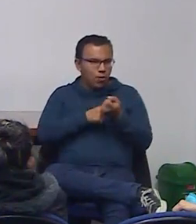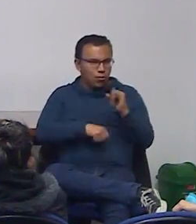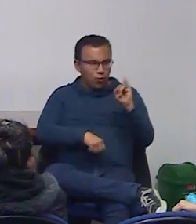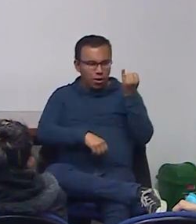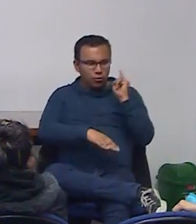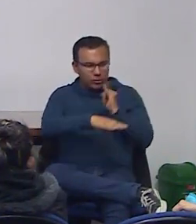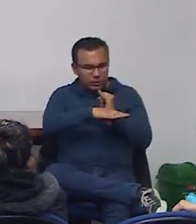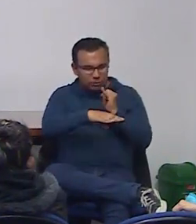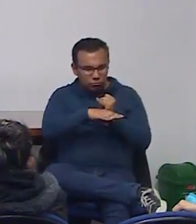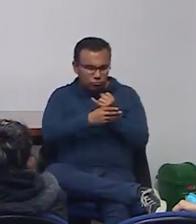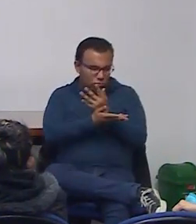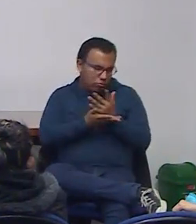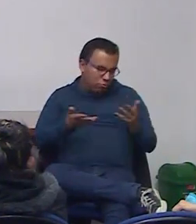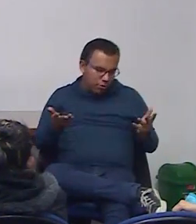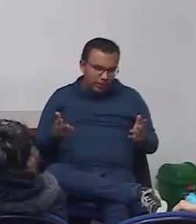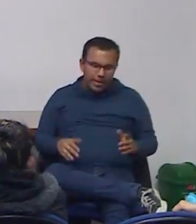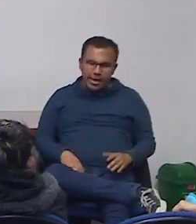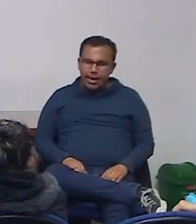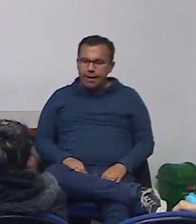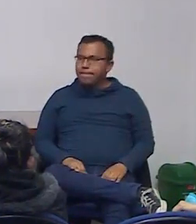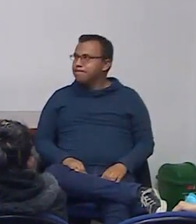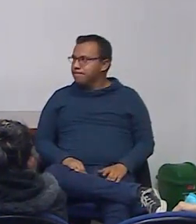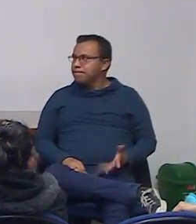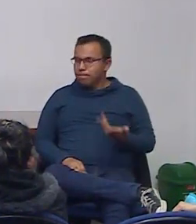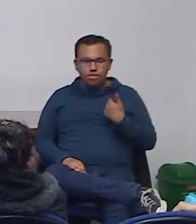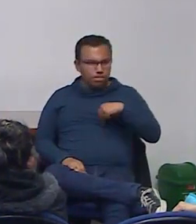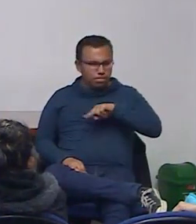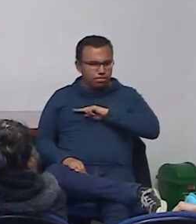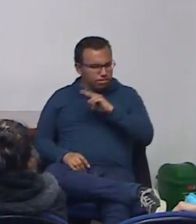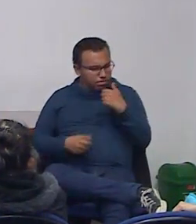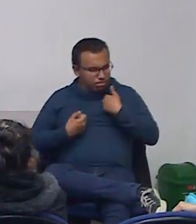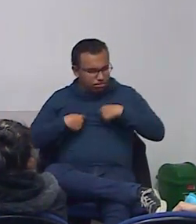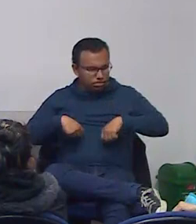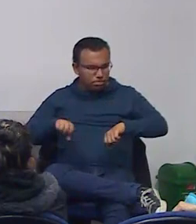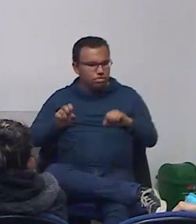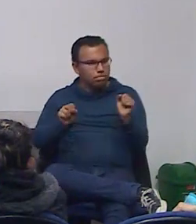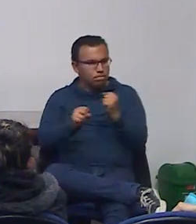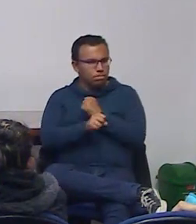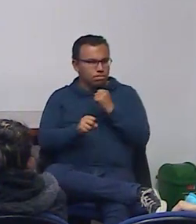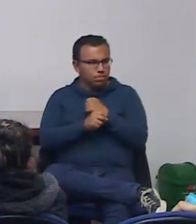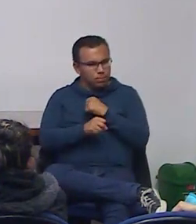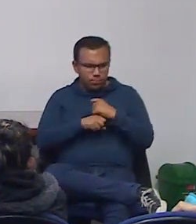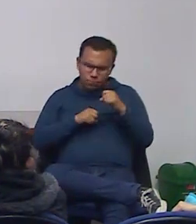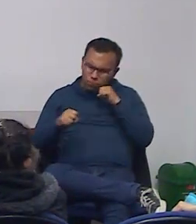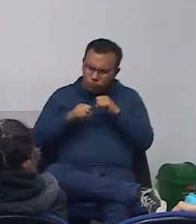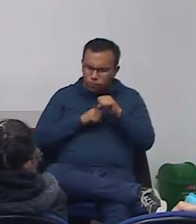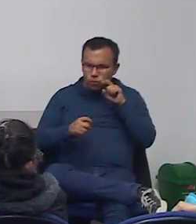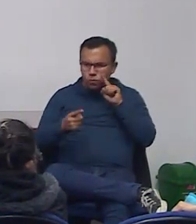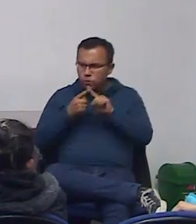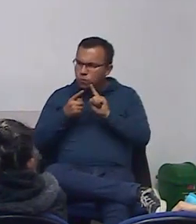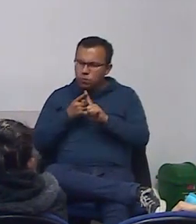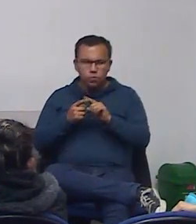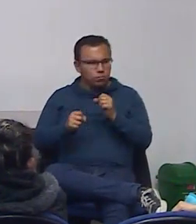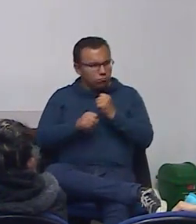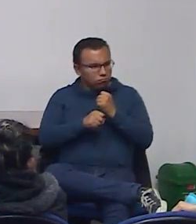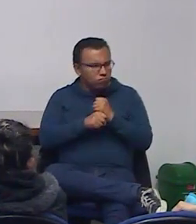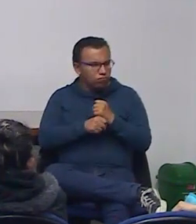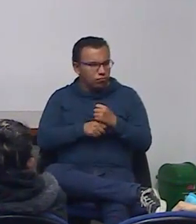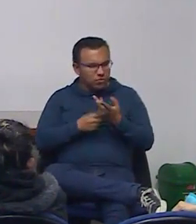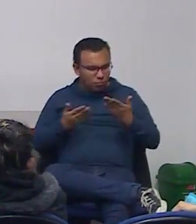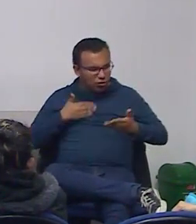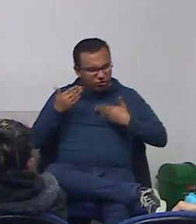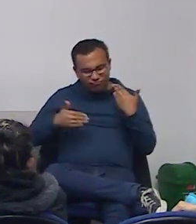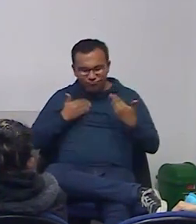institución entonces Eh Pues nosotros nos hemos esforzado mucho por realizar un buen trabajo y porque los chicos realmente se